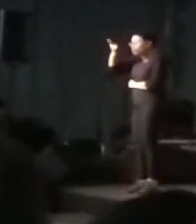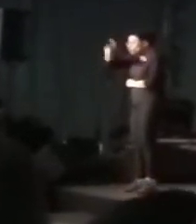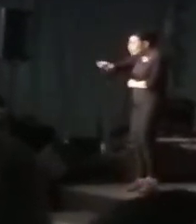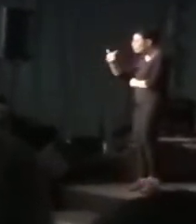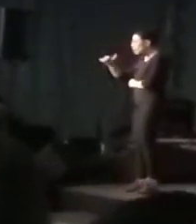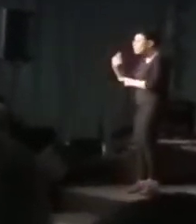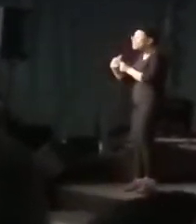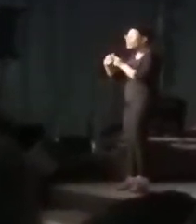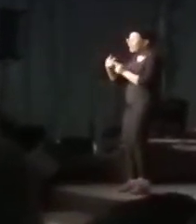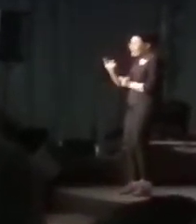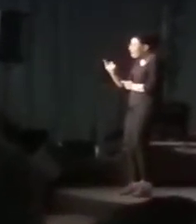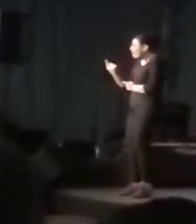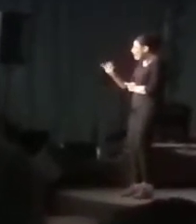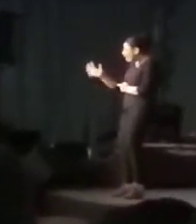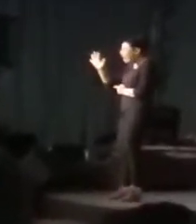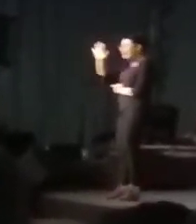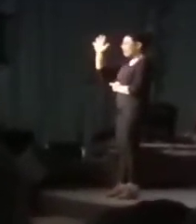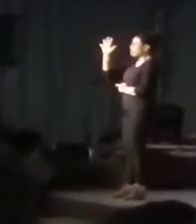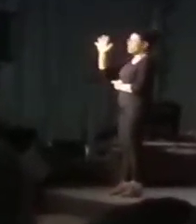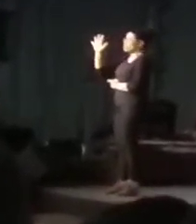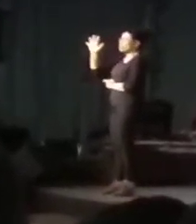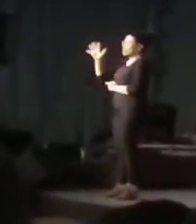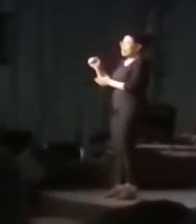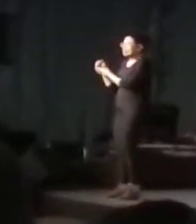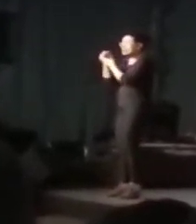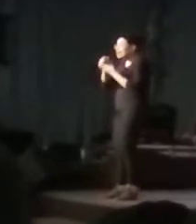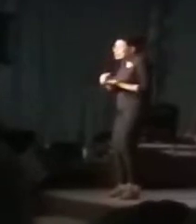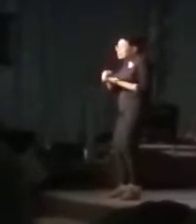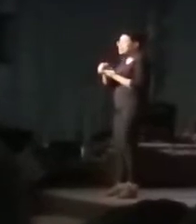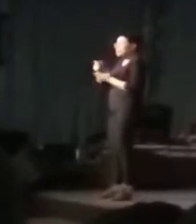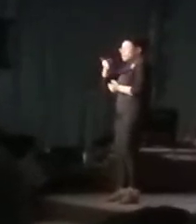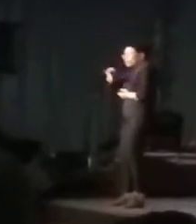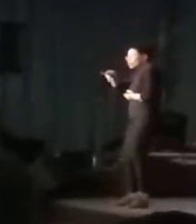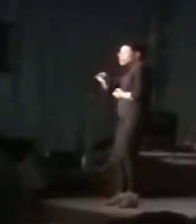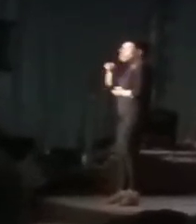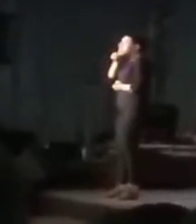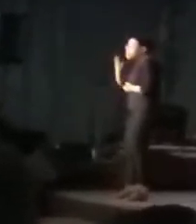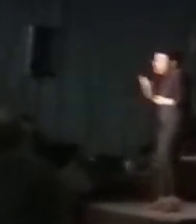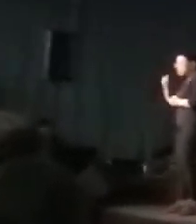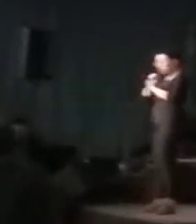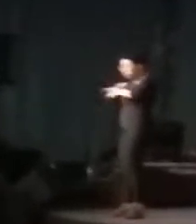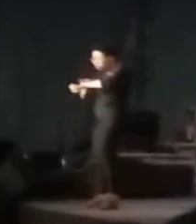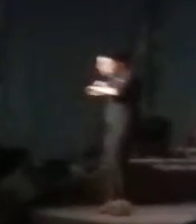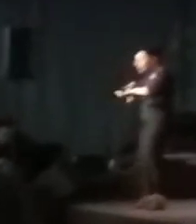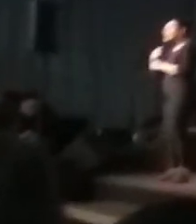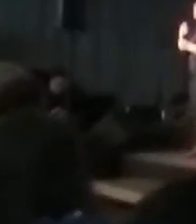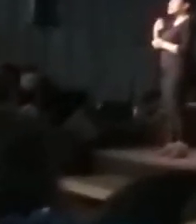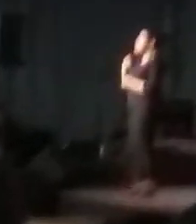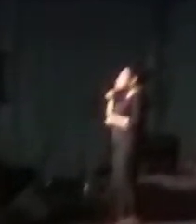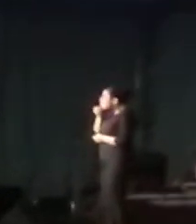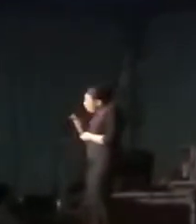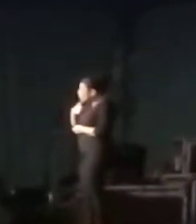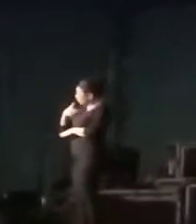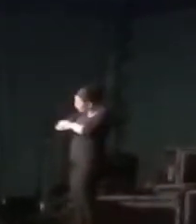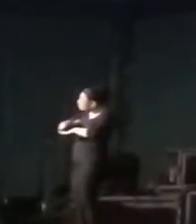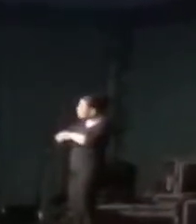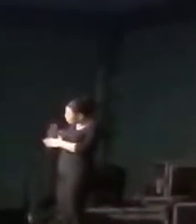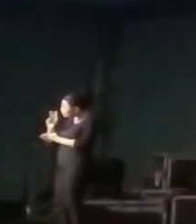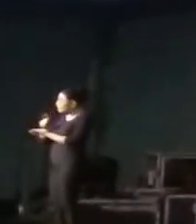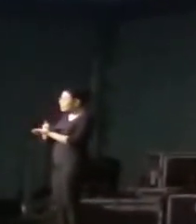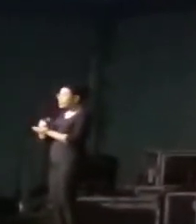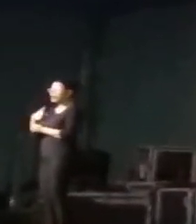caro, é dispendioso trazer nomes para dar aula. Ainda bem que eu fiz. Ai, não fiquei me perdendo. Aí eu só